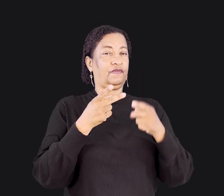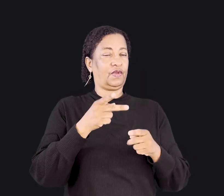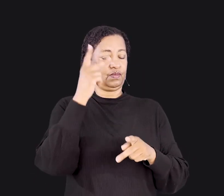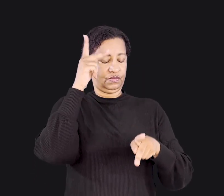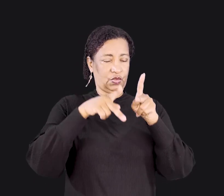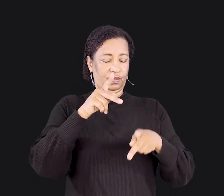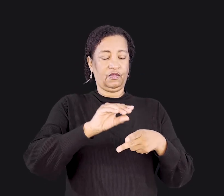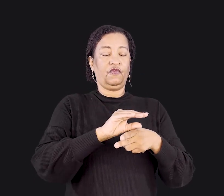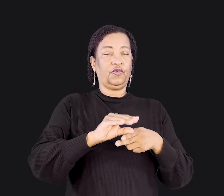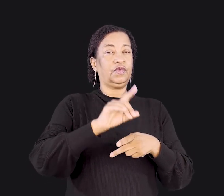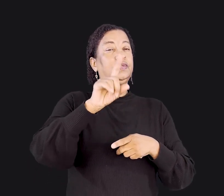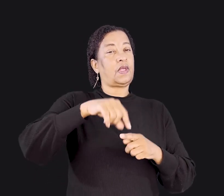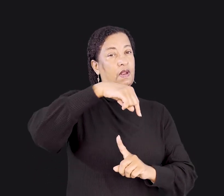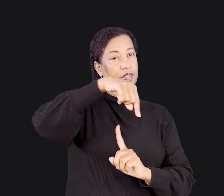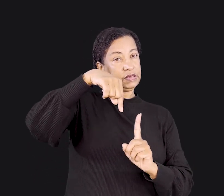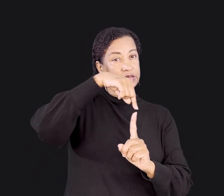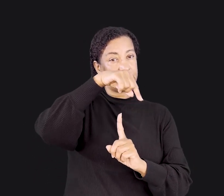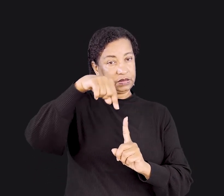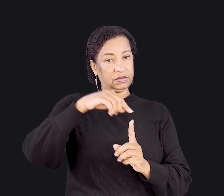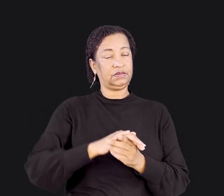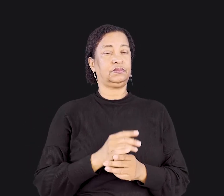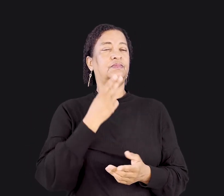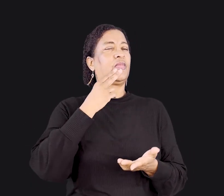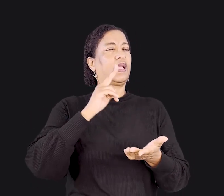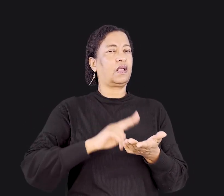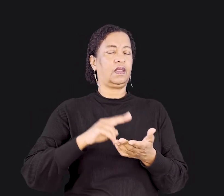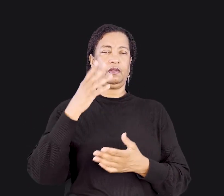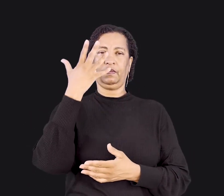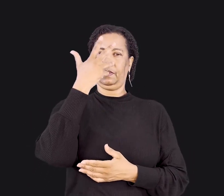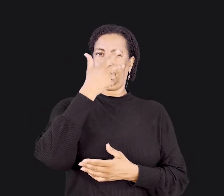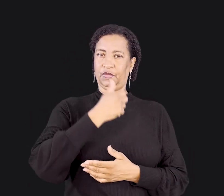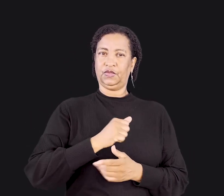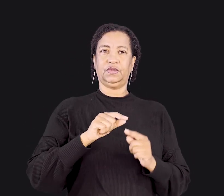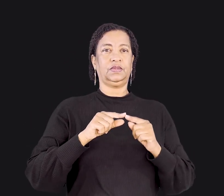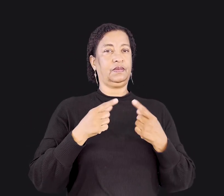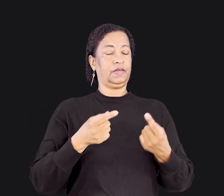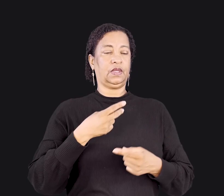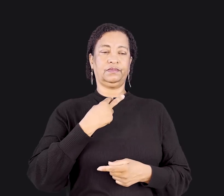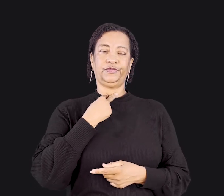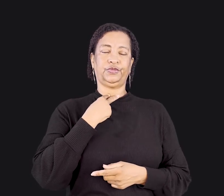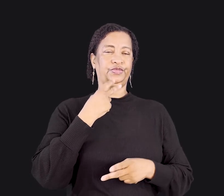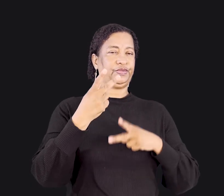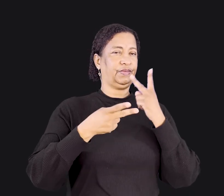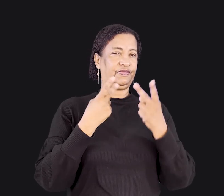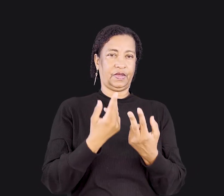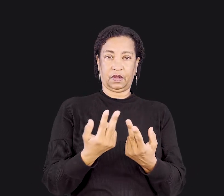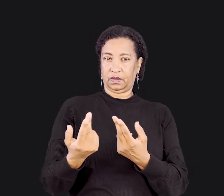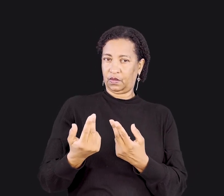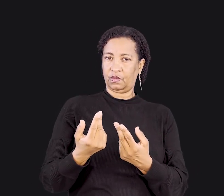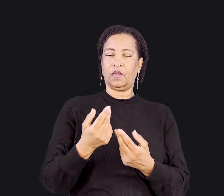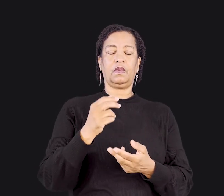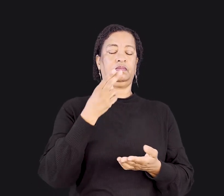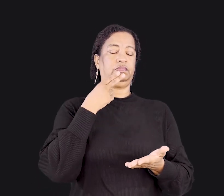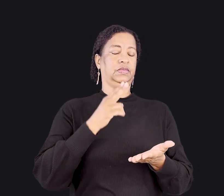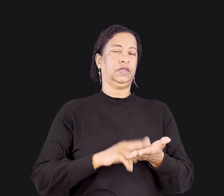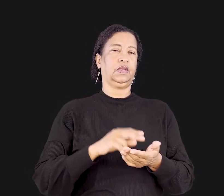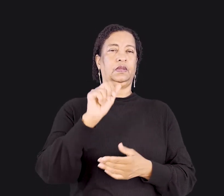de santos, está lembrado? É uma carta muito bonita. Mas não podemos dizer o mesmo da carta aos Gálatas.